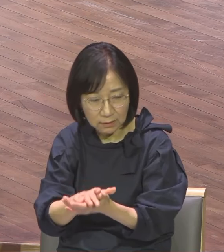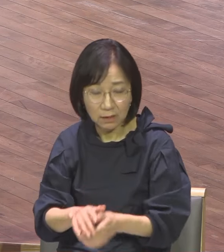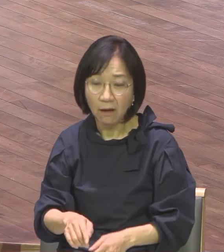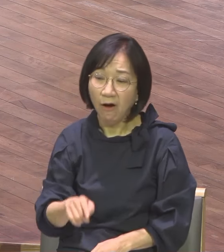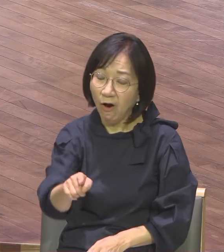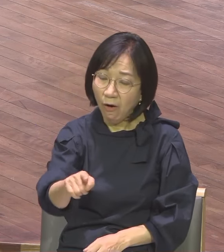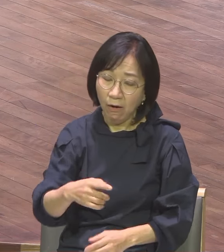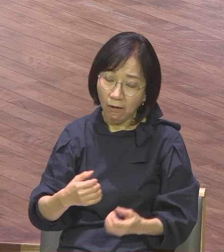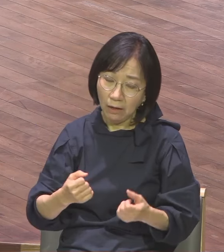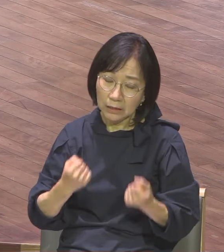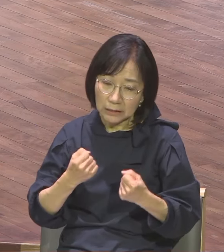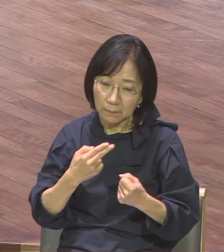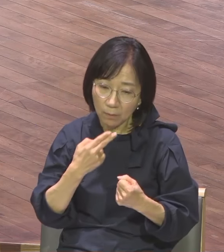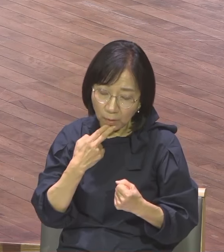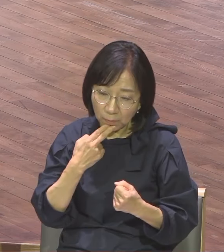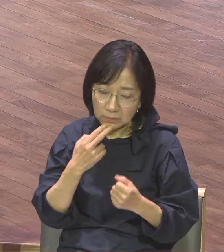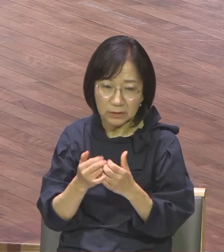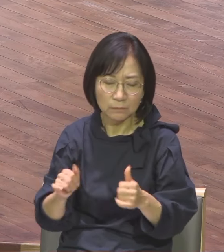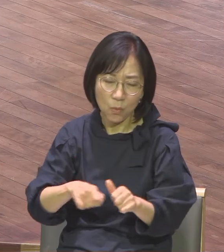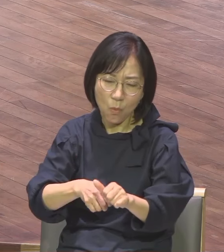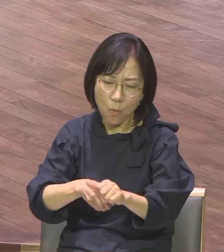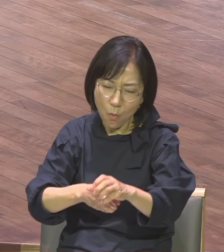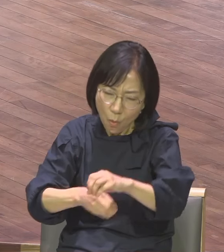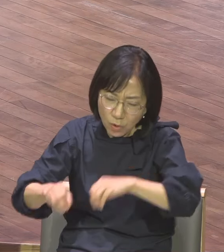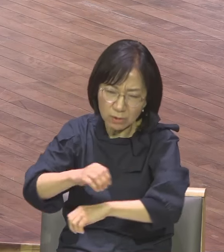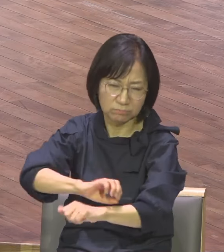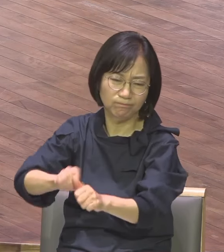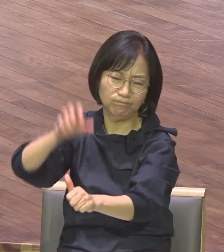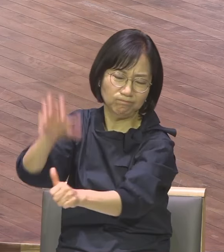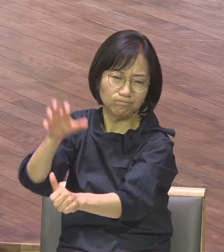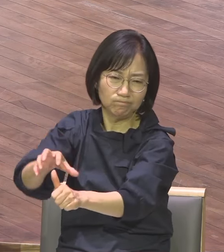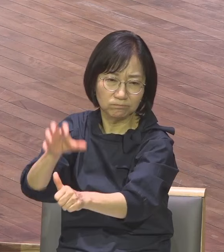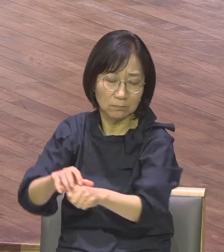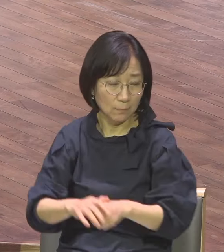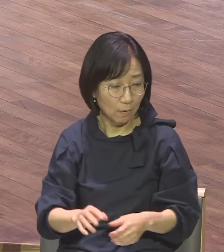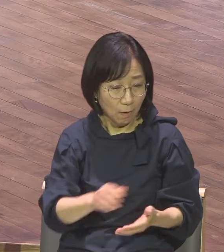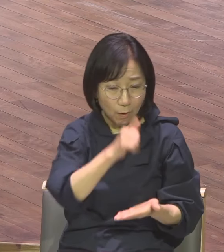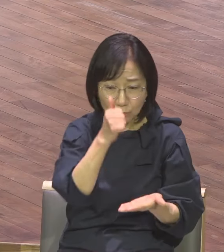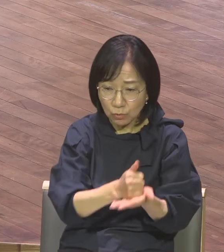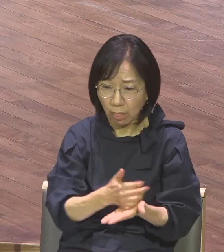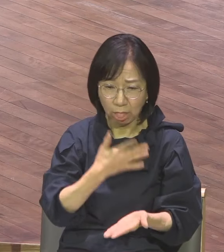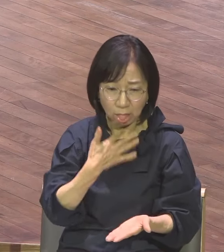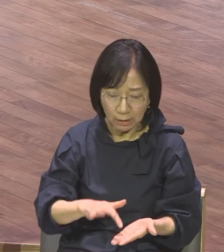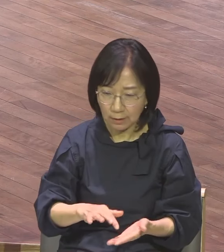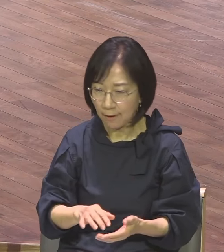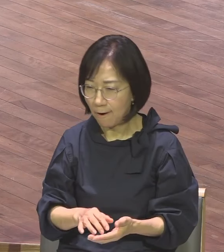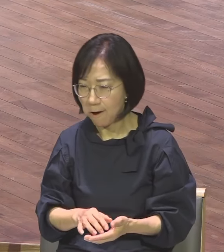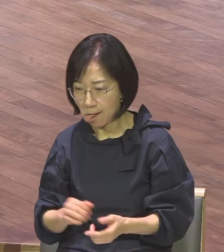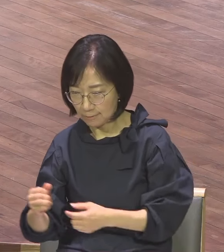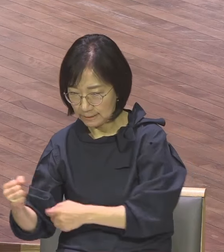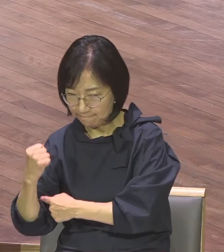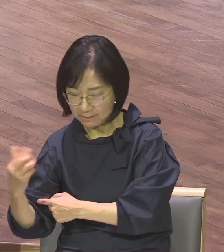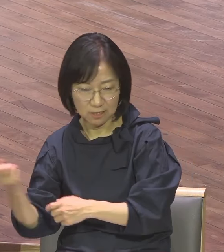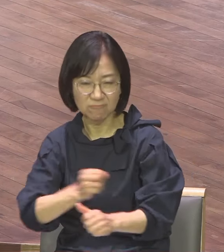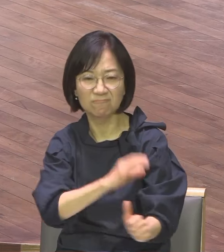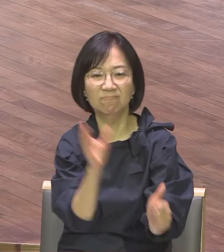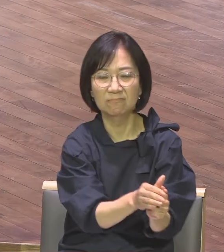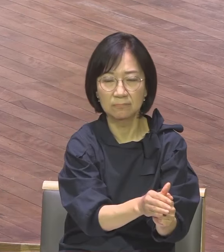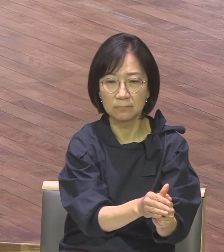힘이 없는 백성들은 오히려 학대를 당하고 억울한 사람이 누명을 풀지 못하고 있다. 실제 지금도